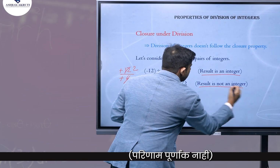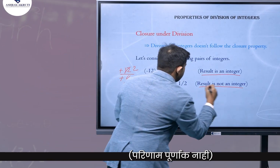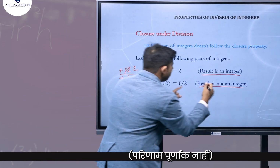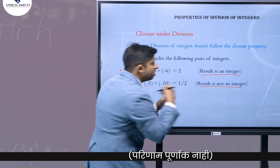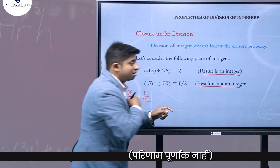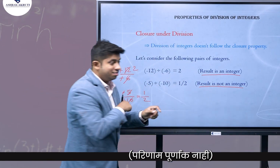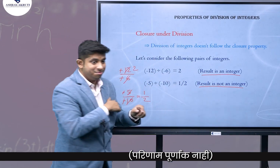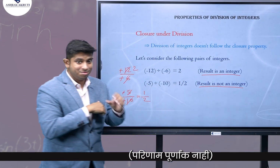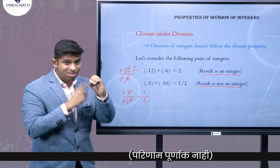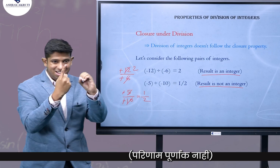परिणाम पूर्णांक नाही.